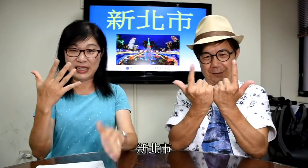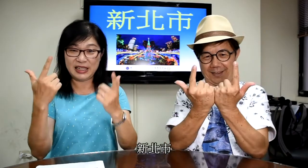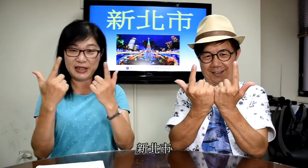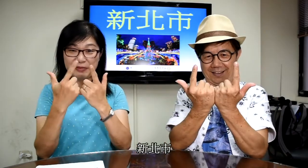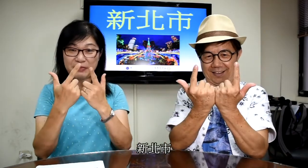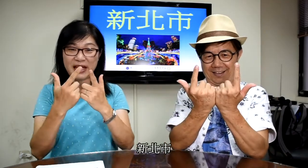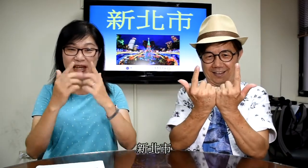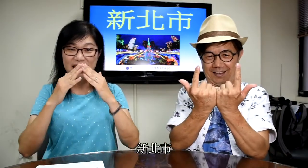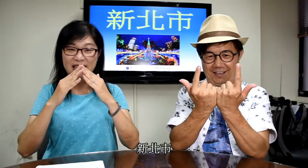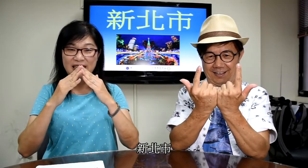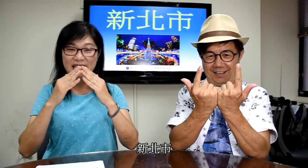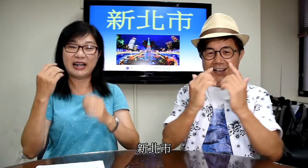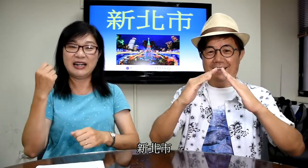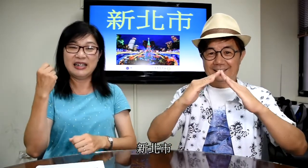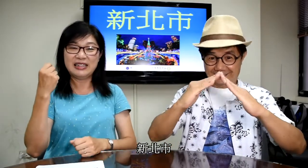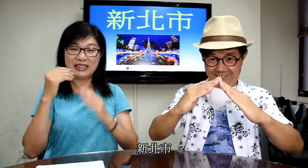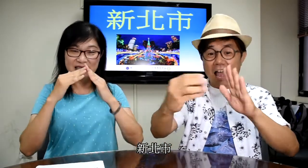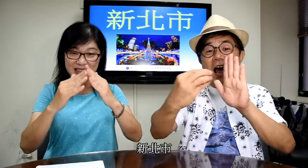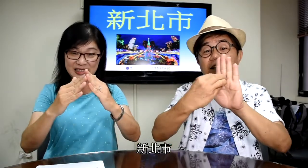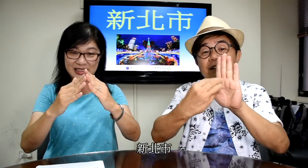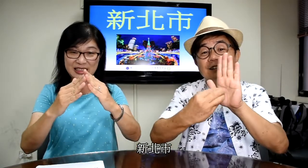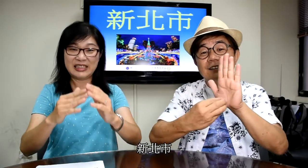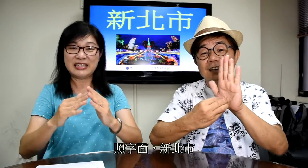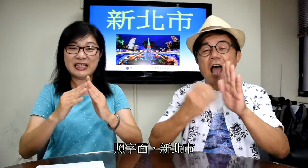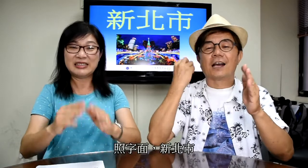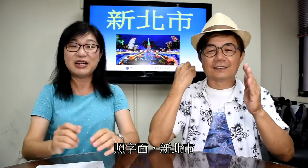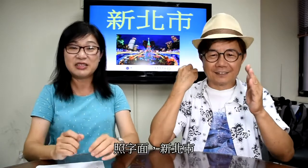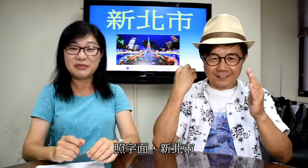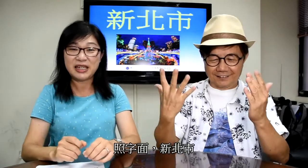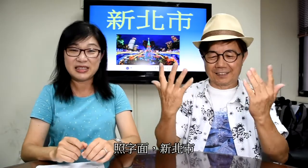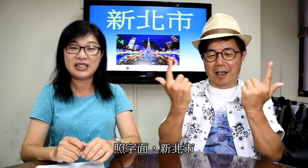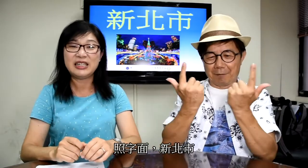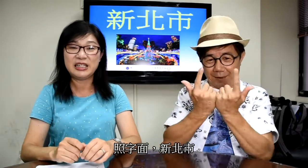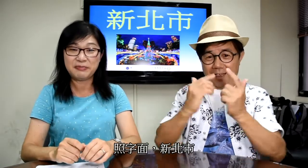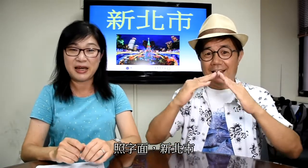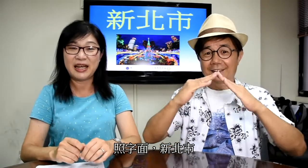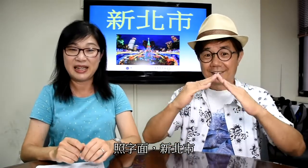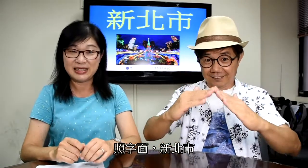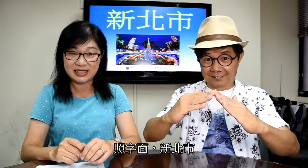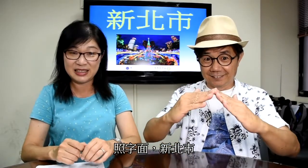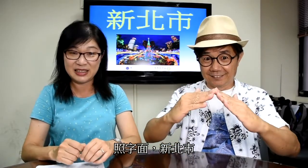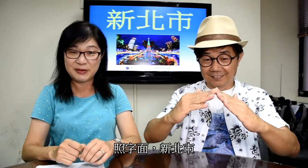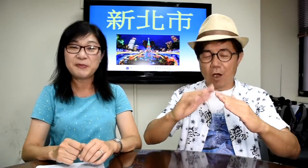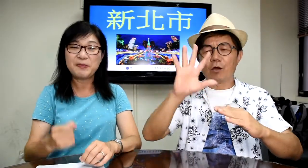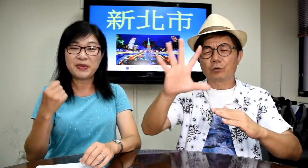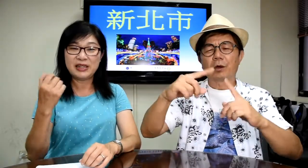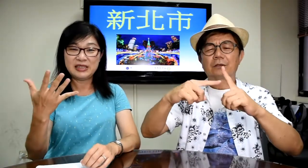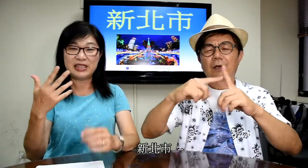新北市。照字面，新北市，新